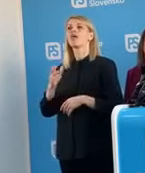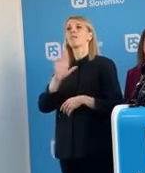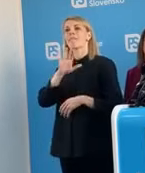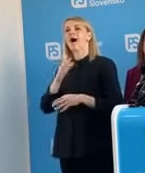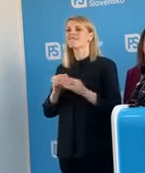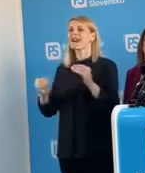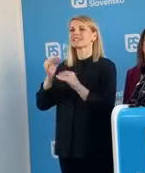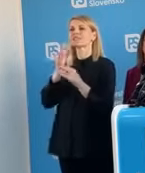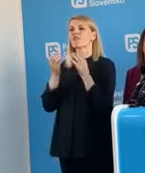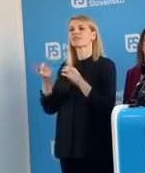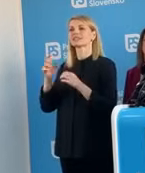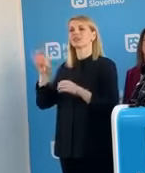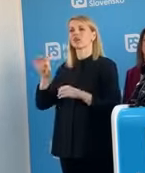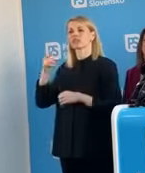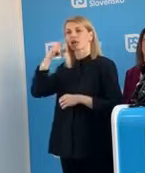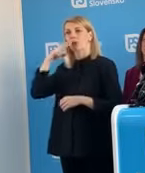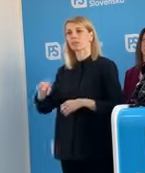komisie?